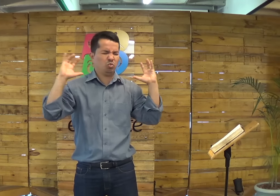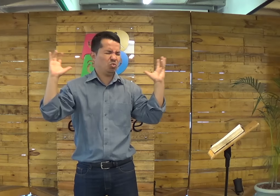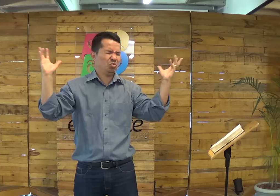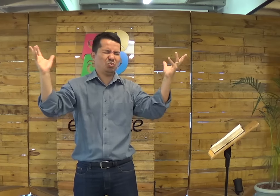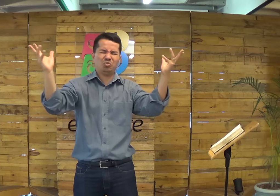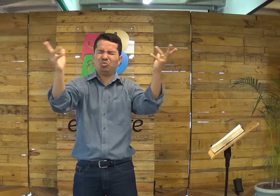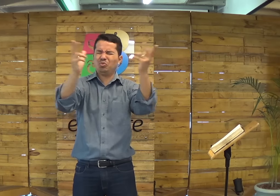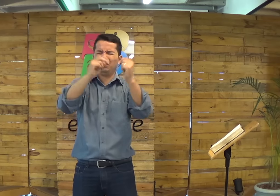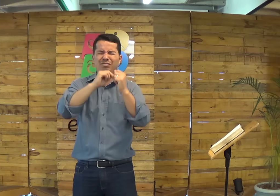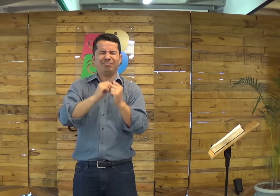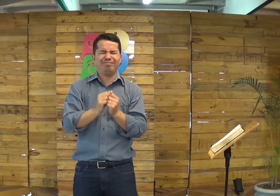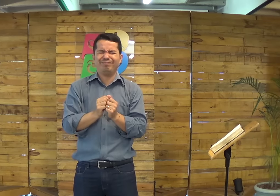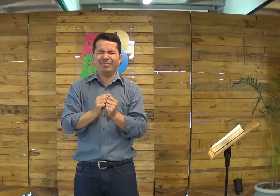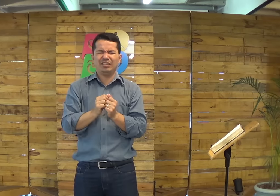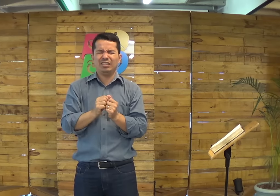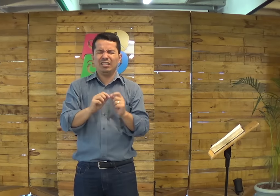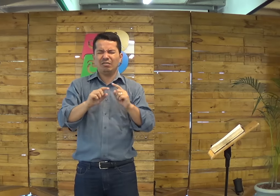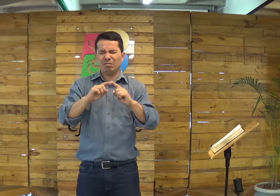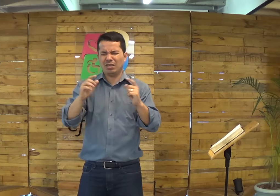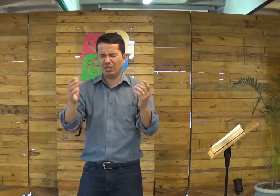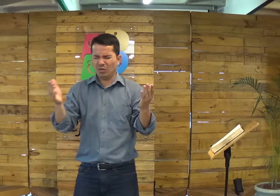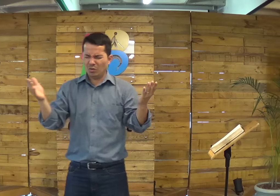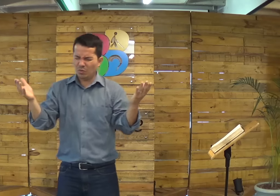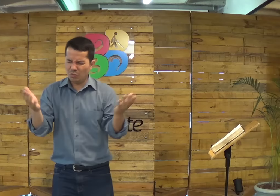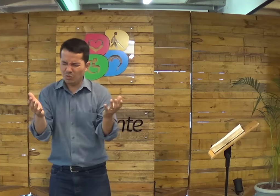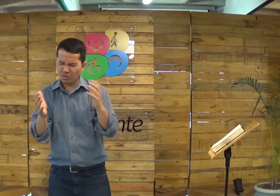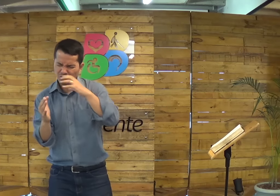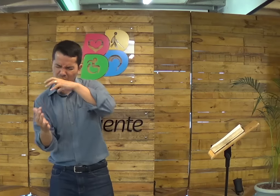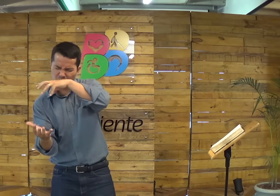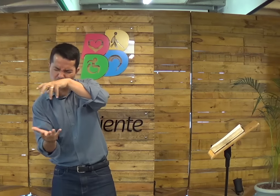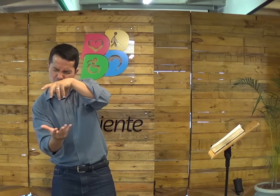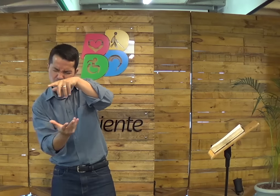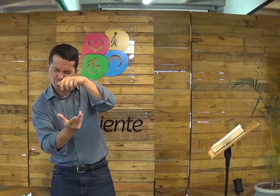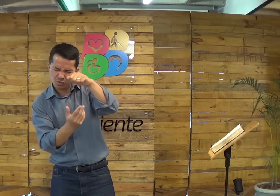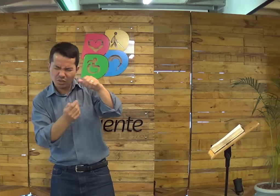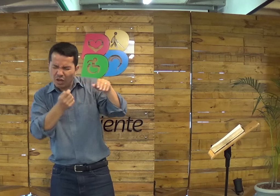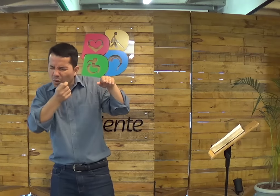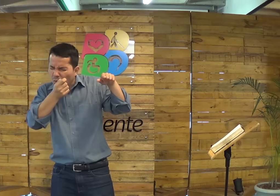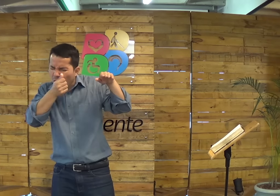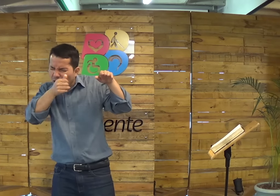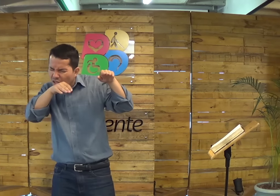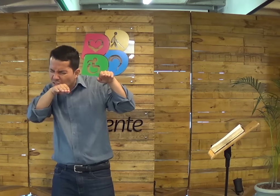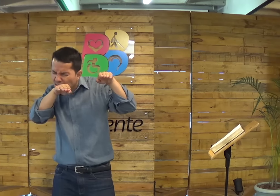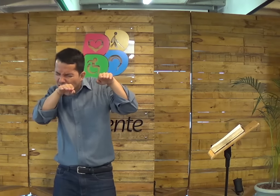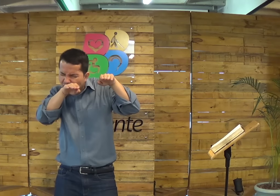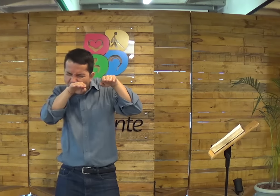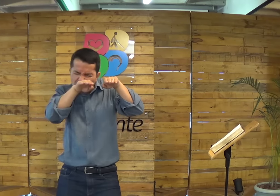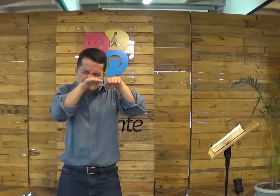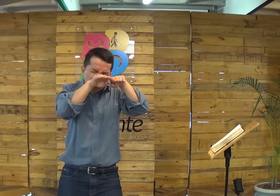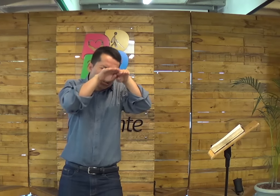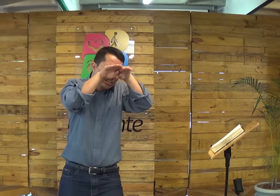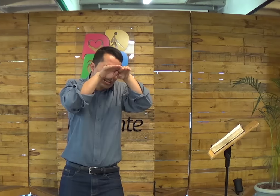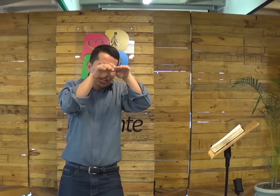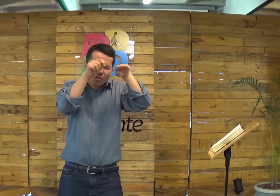tanta coisa misturada de Deus mas hoje o mundo já está quase